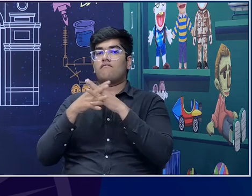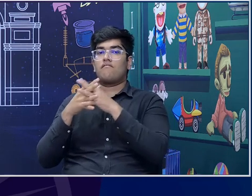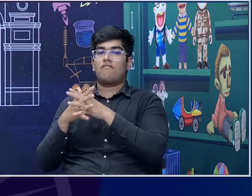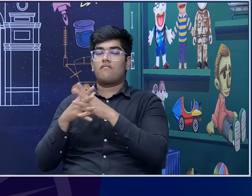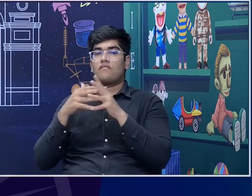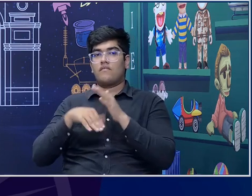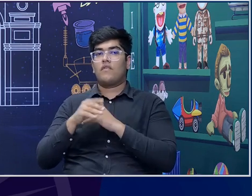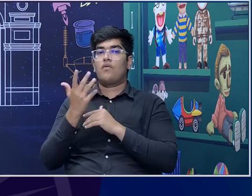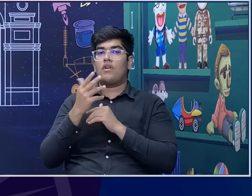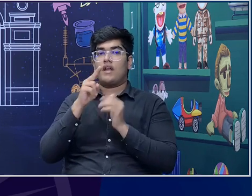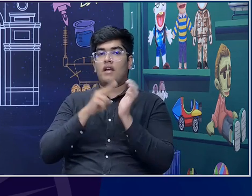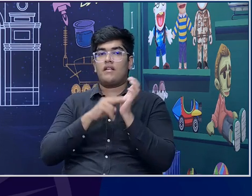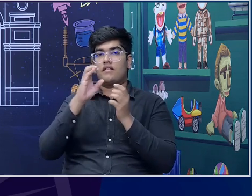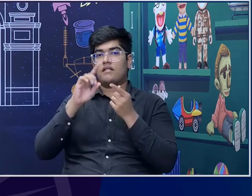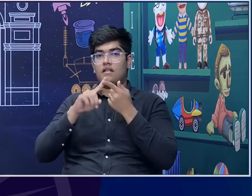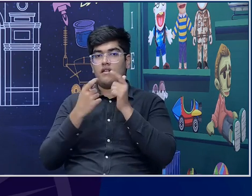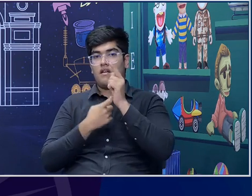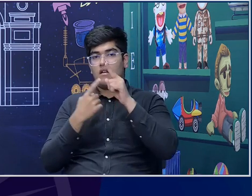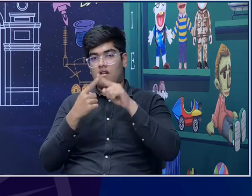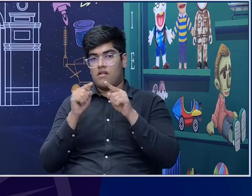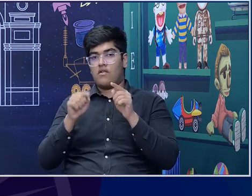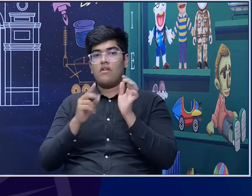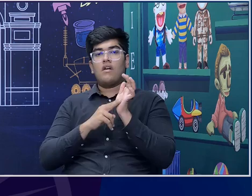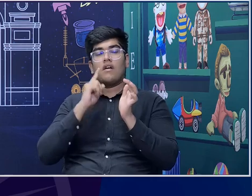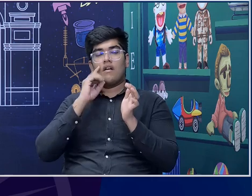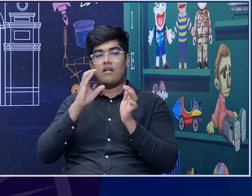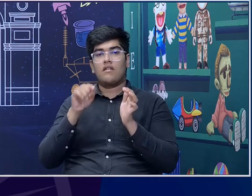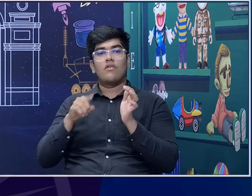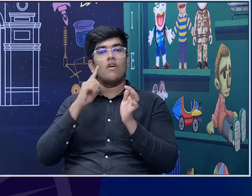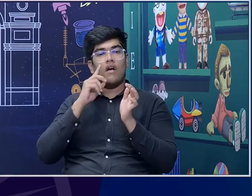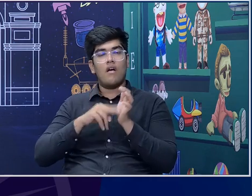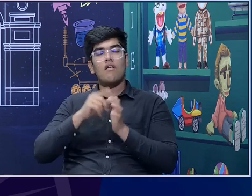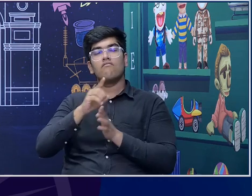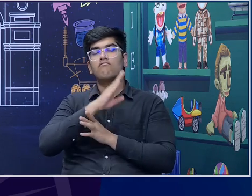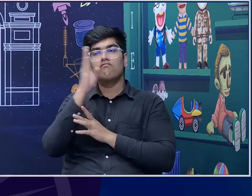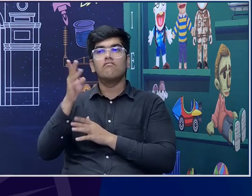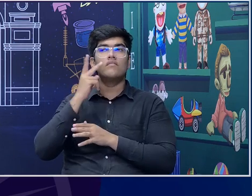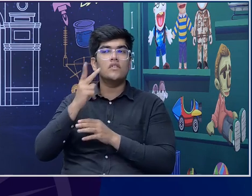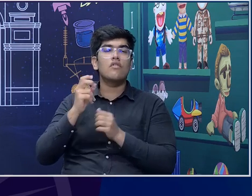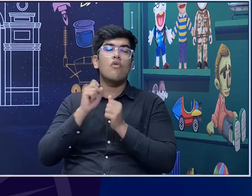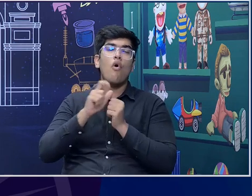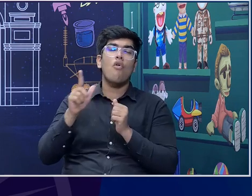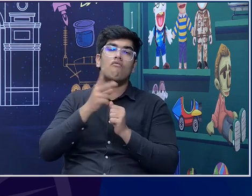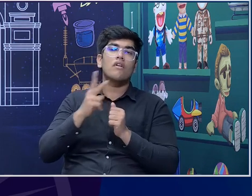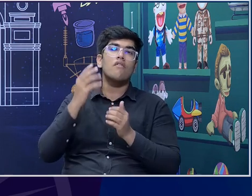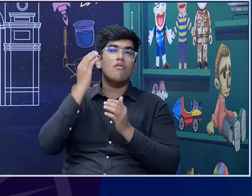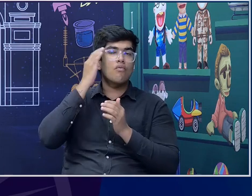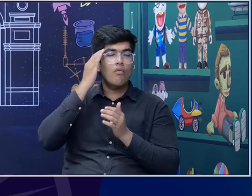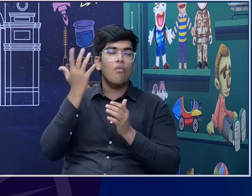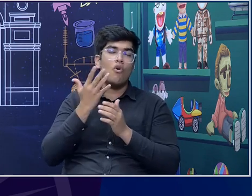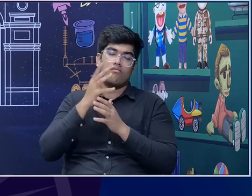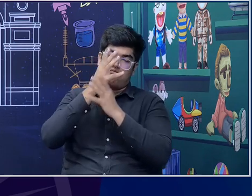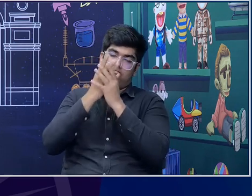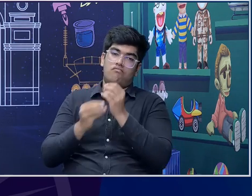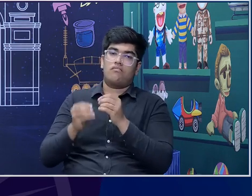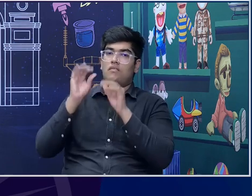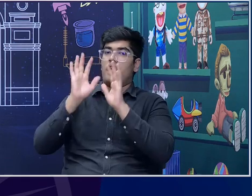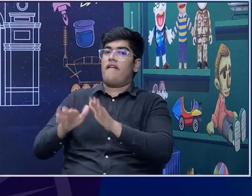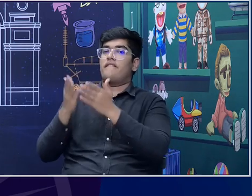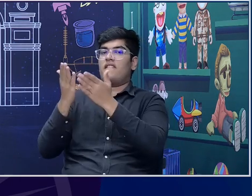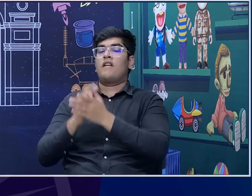.nic.in पर ये आप जाकर विजिट कर सकते हैं और तमाम सारी जानकारियां आपको मिल जाएंगी तो